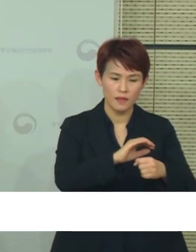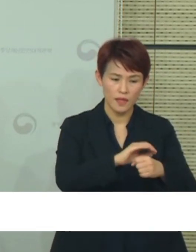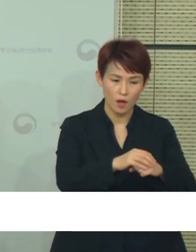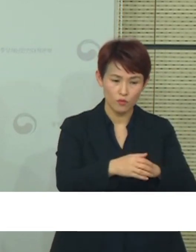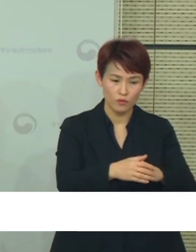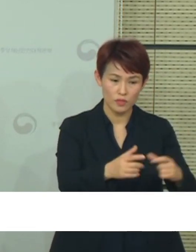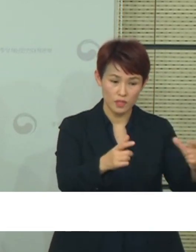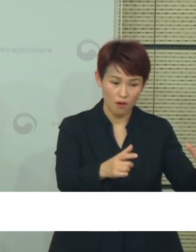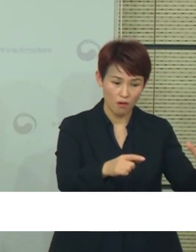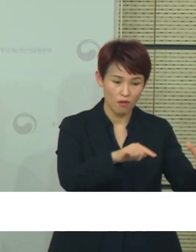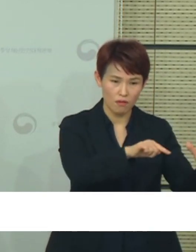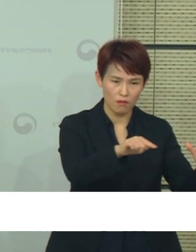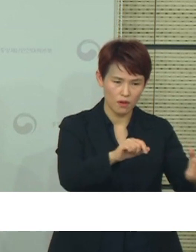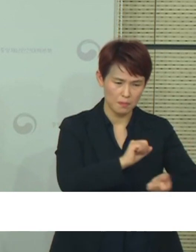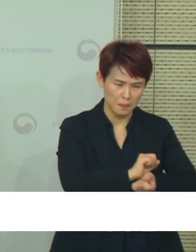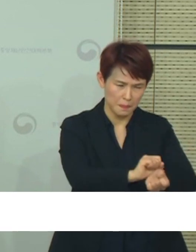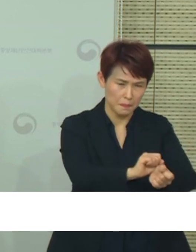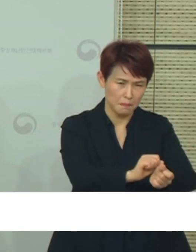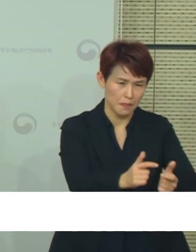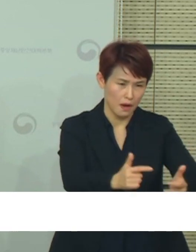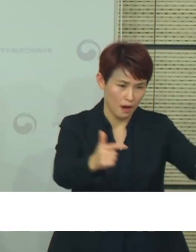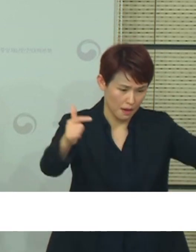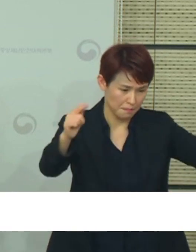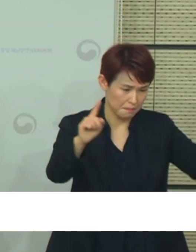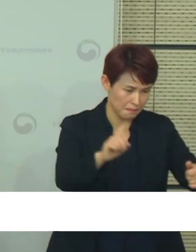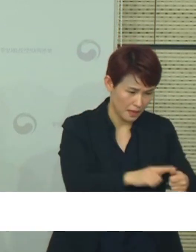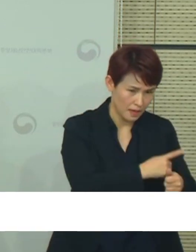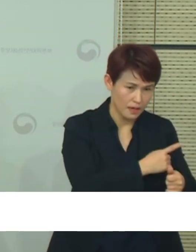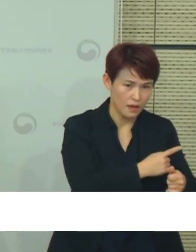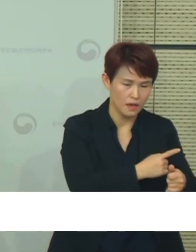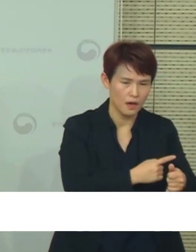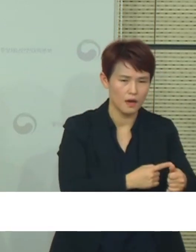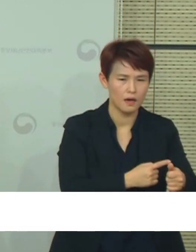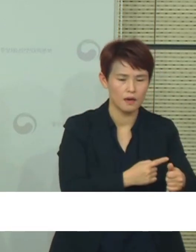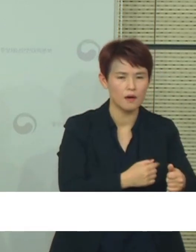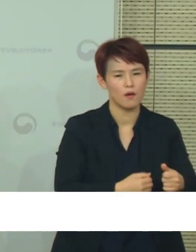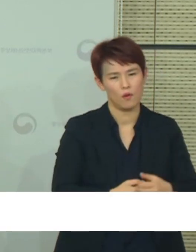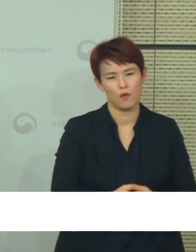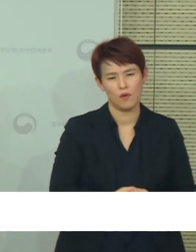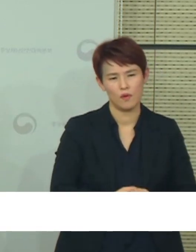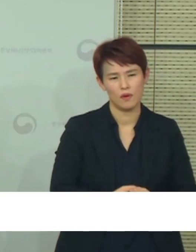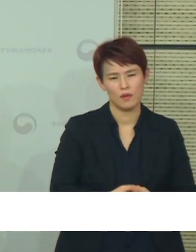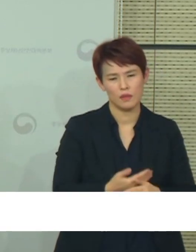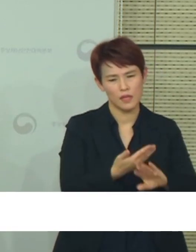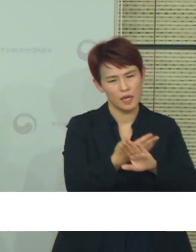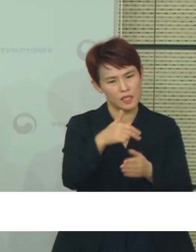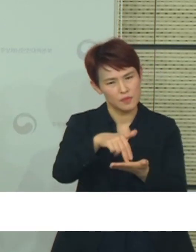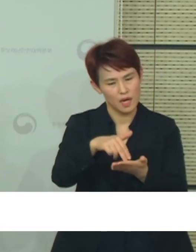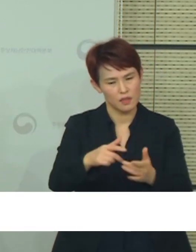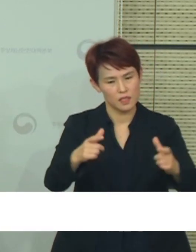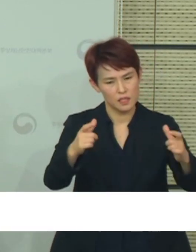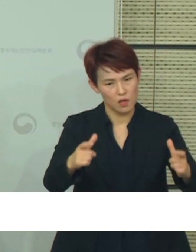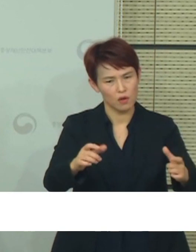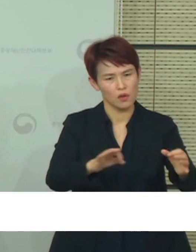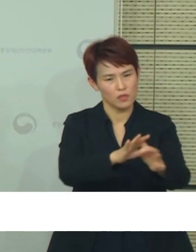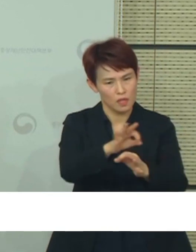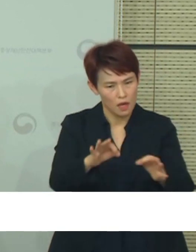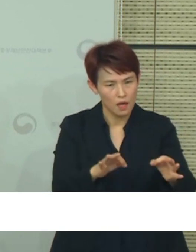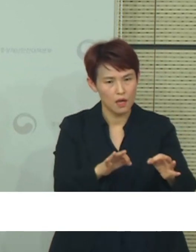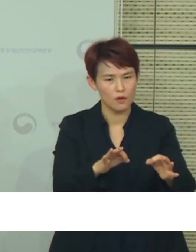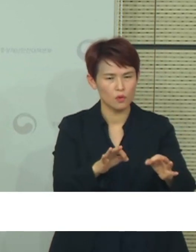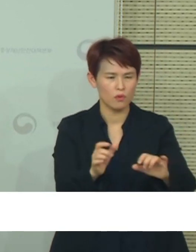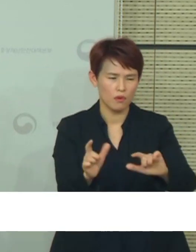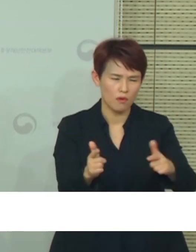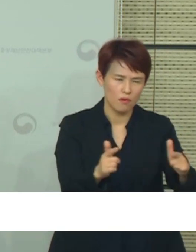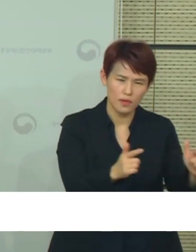이 감염병의 급격한 확산으로 인해서 다른 측면에서도 지역 경제를 포함한